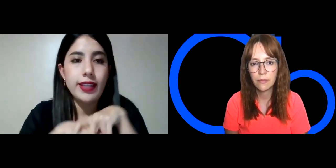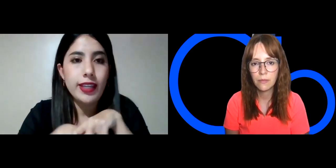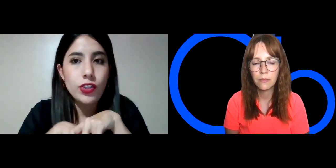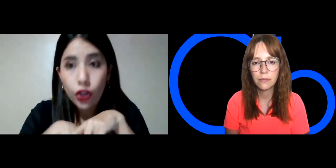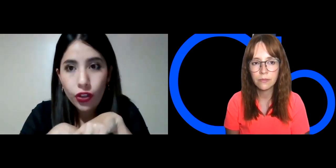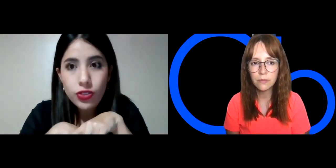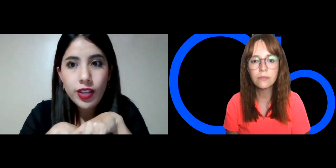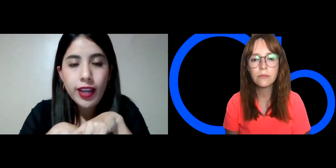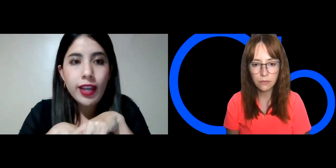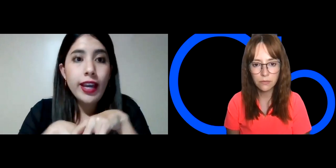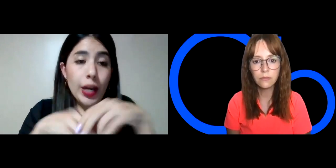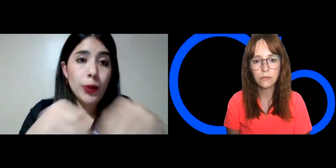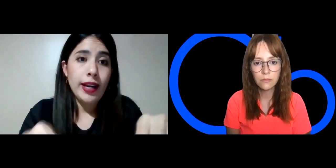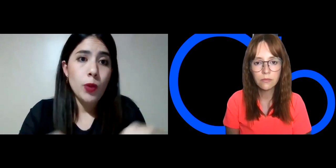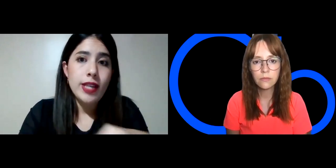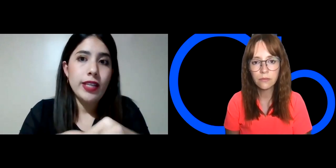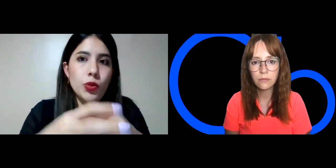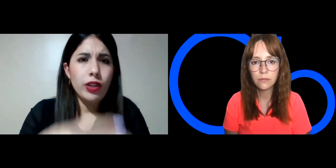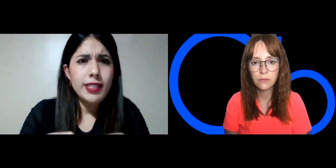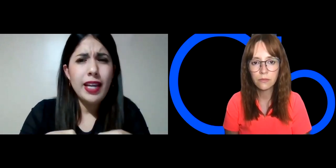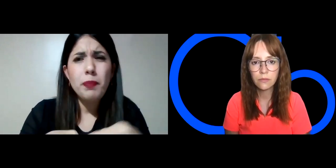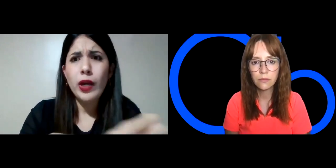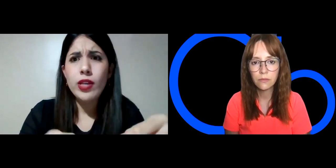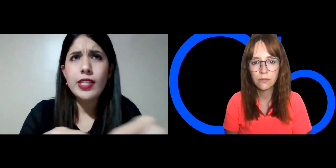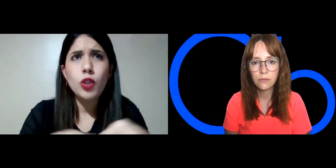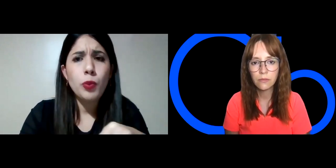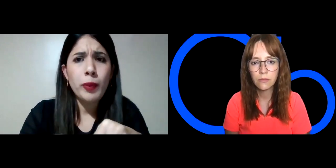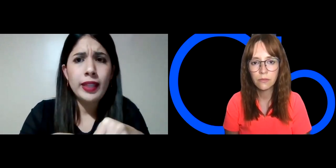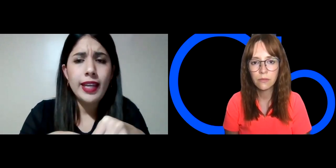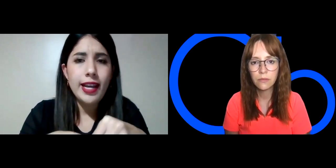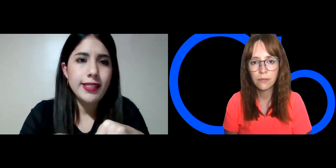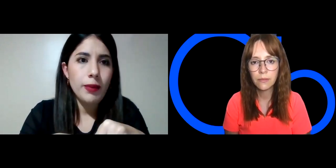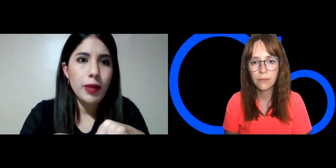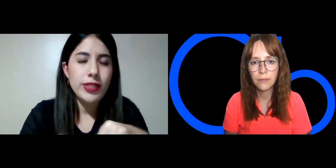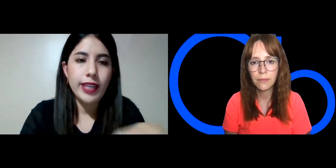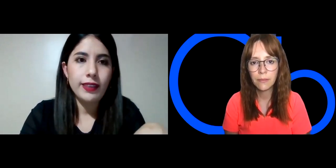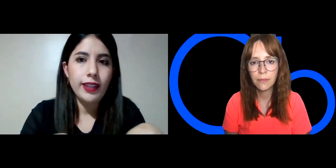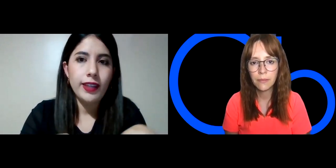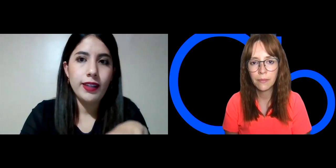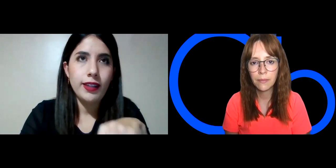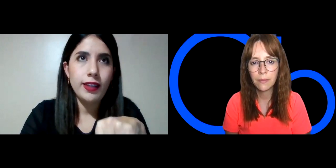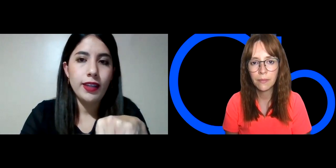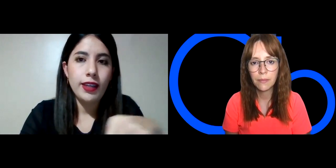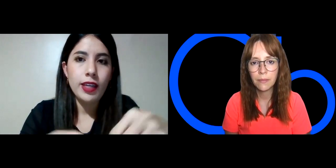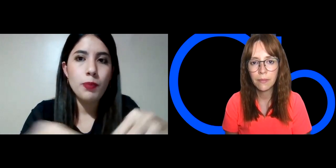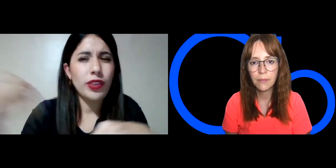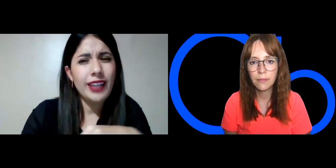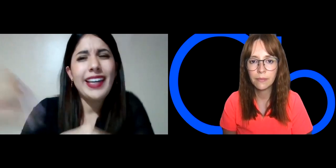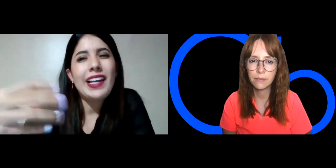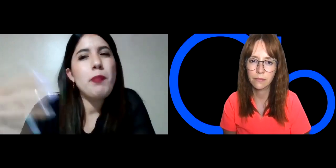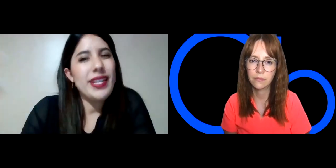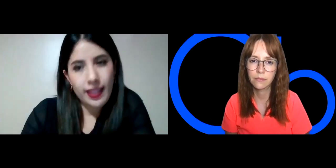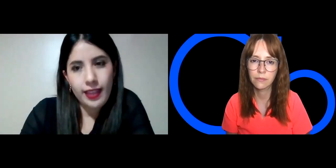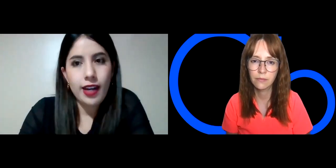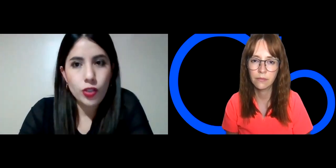países de sordos. Ujú. Hay una lengua de señas universal, pero esas comúnmente las sabe pues gente importante